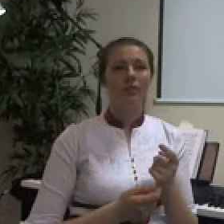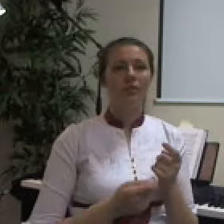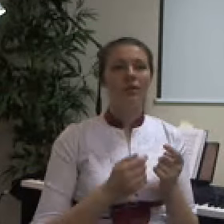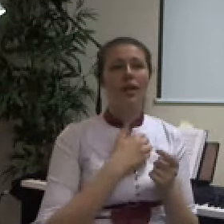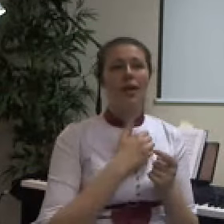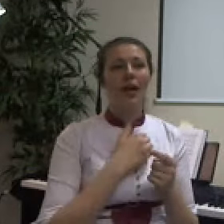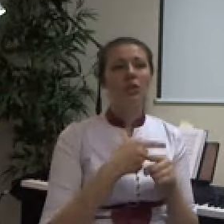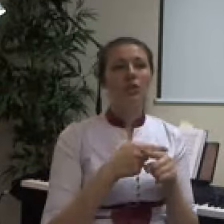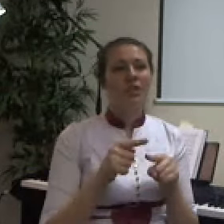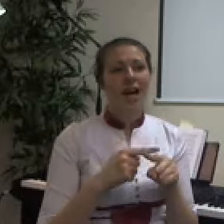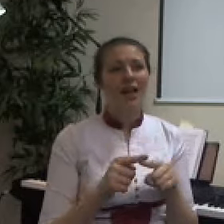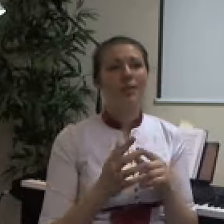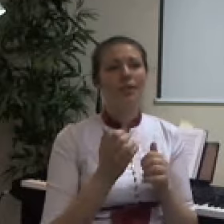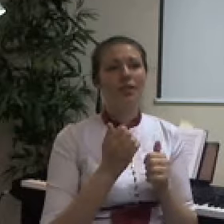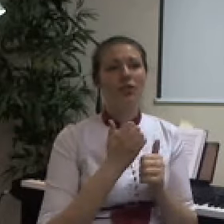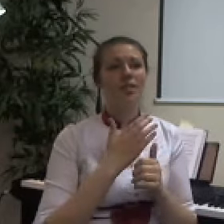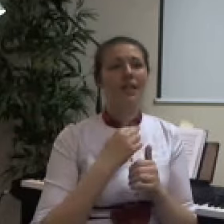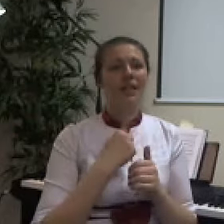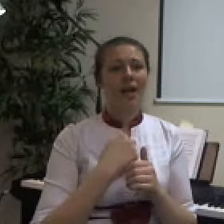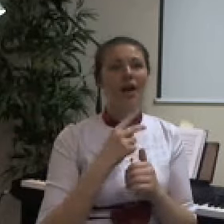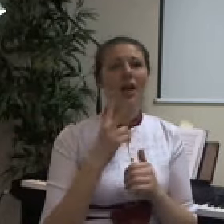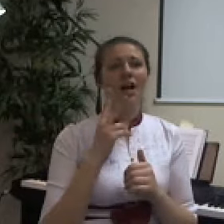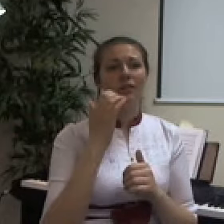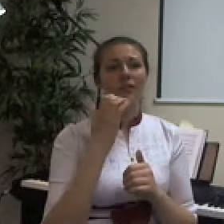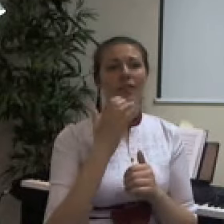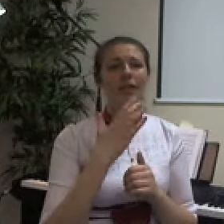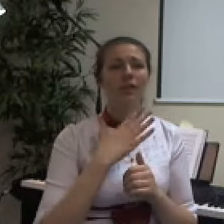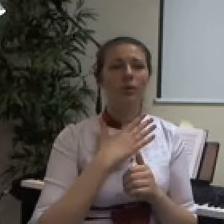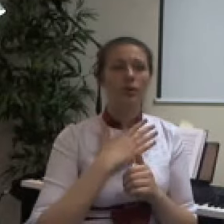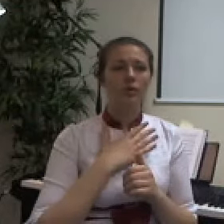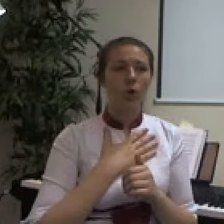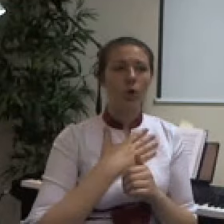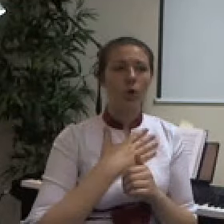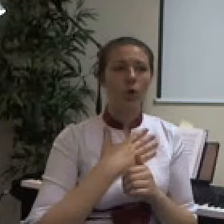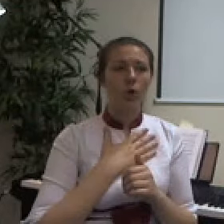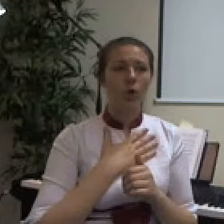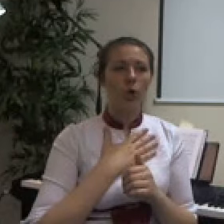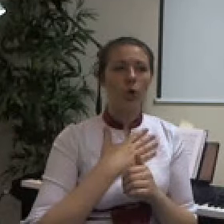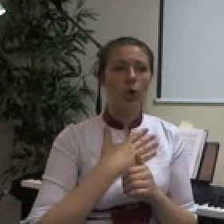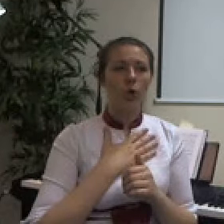Хочу скорее прижаться я к твоей груди